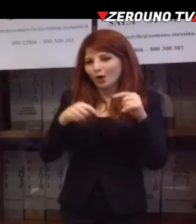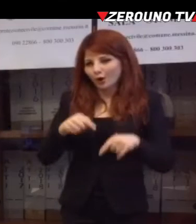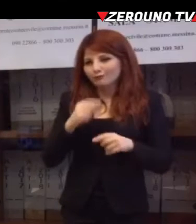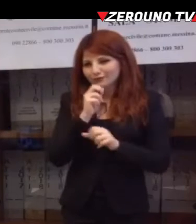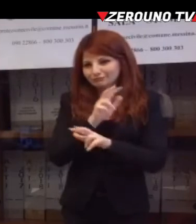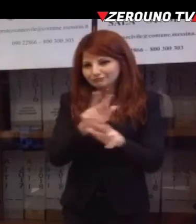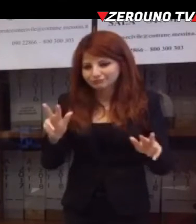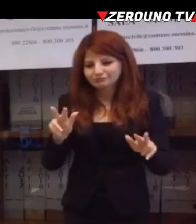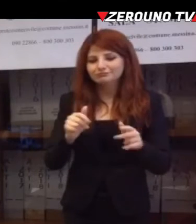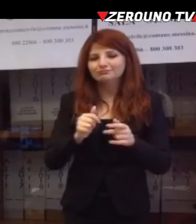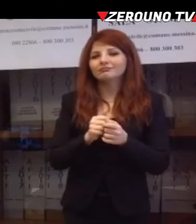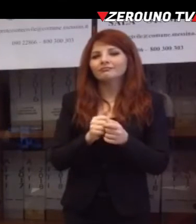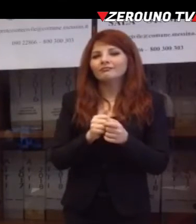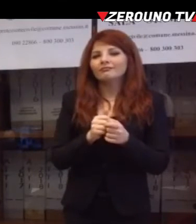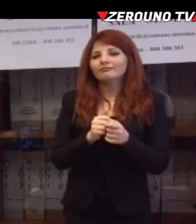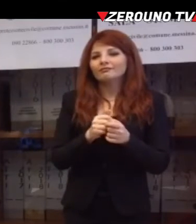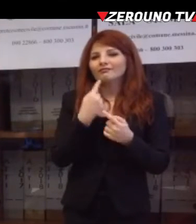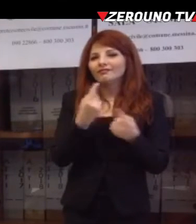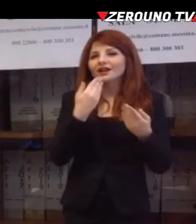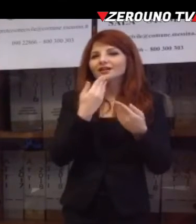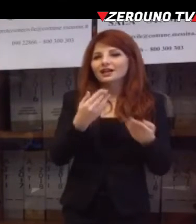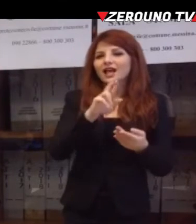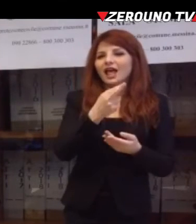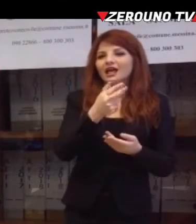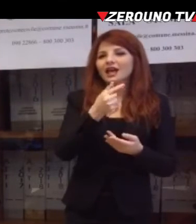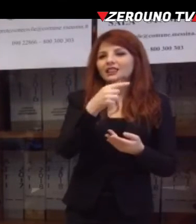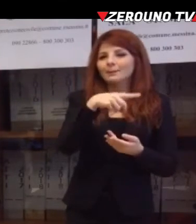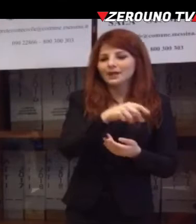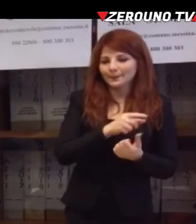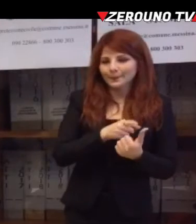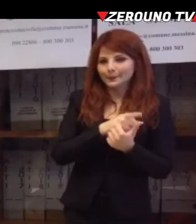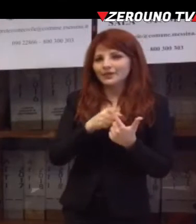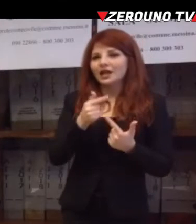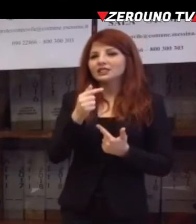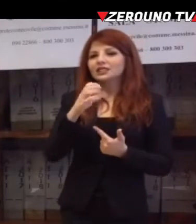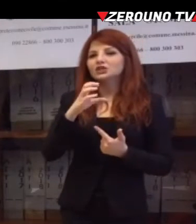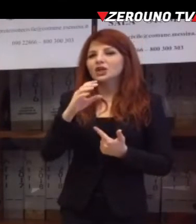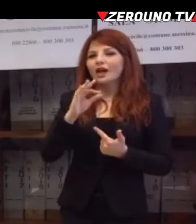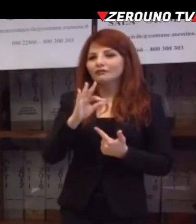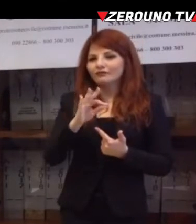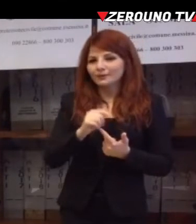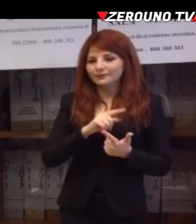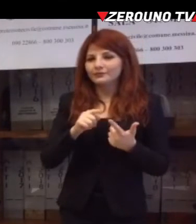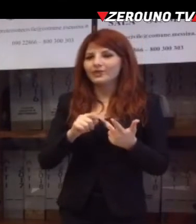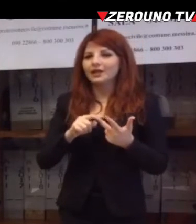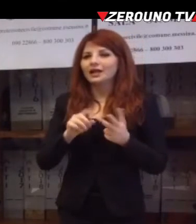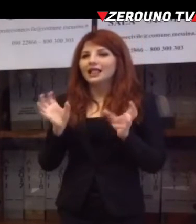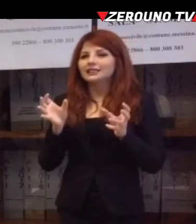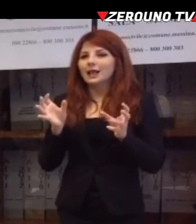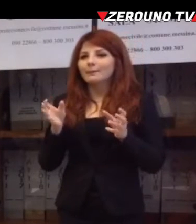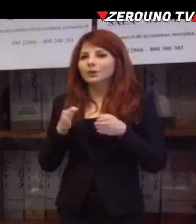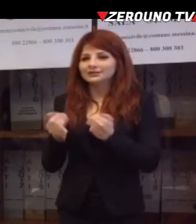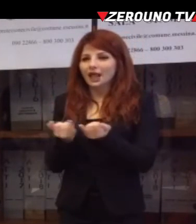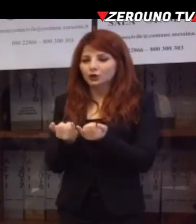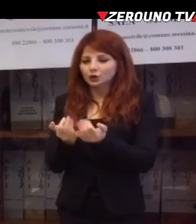voglio ringraziare l'RTP, voglio ringraziare TCF, Tempo Stretto,